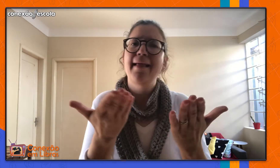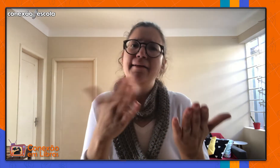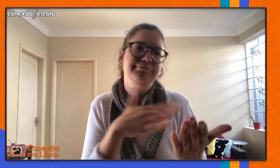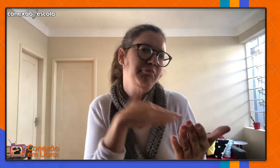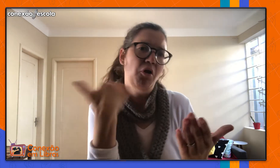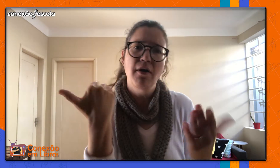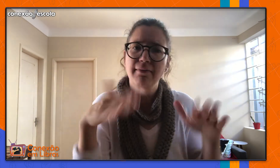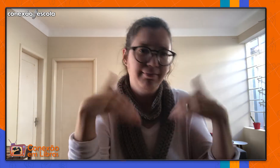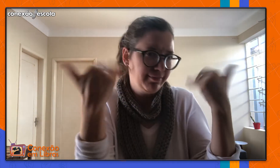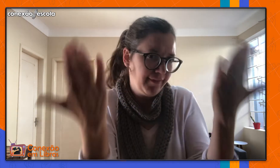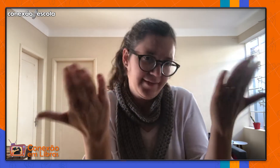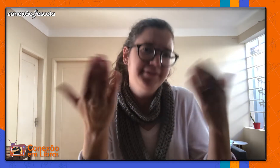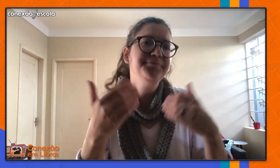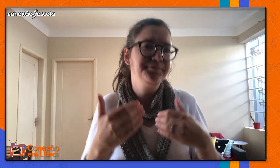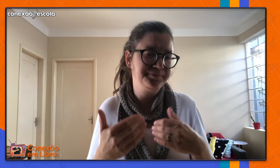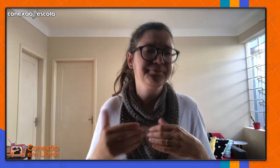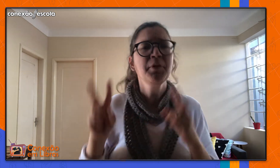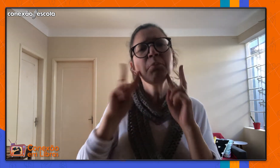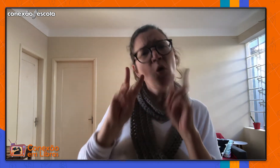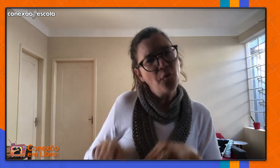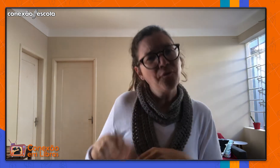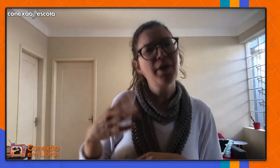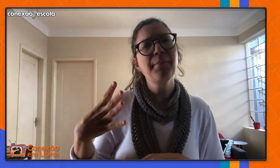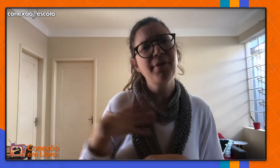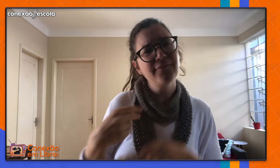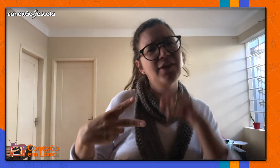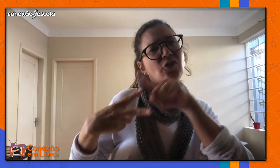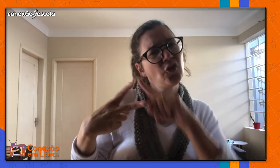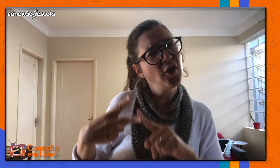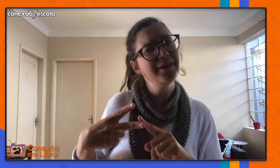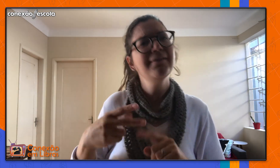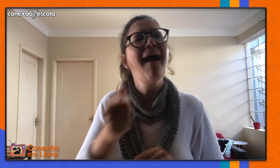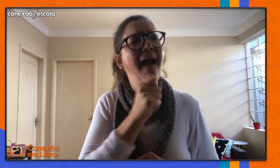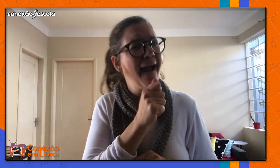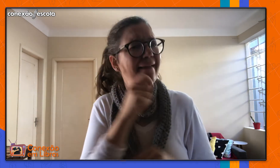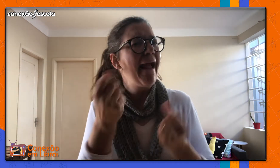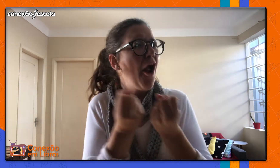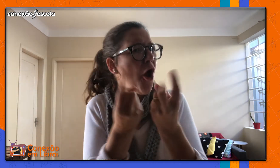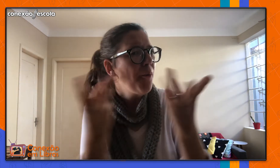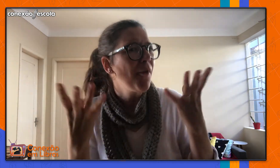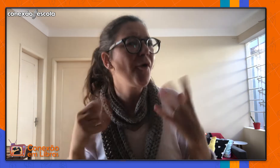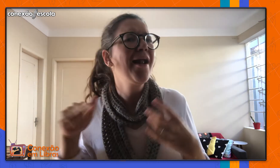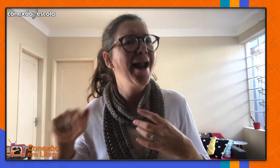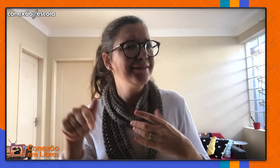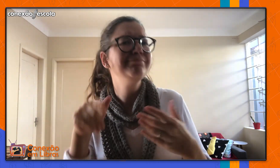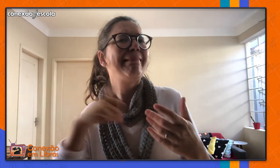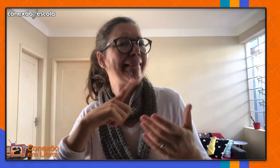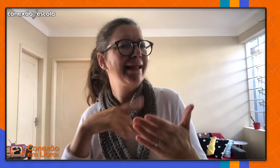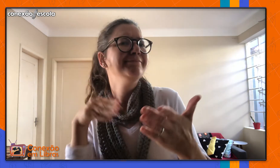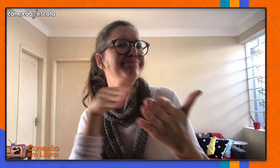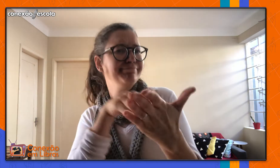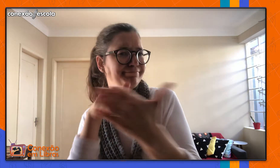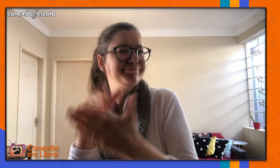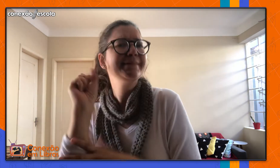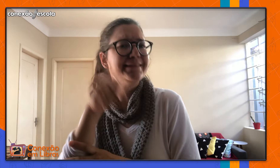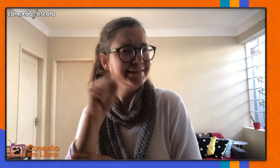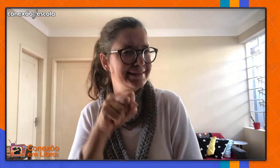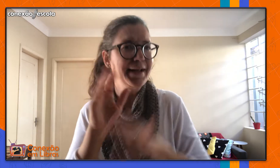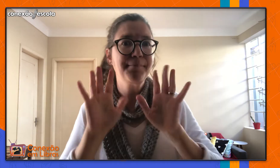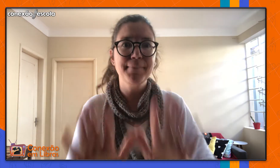luta continua e continuaremos lutando sempre. Eu vejo que minhas duas filhas também ainda têm algumas coisas que são limitadas para